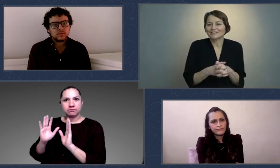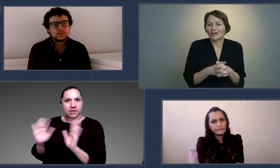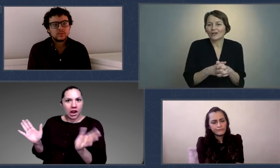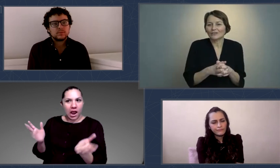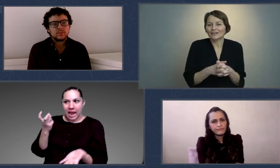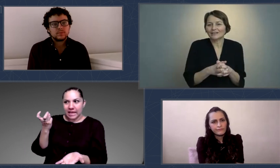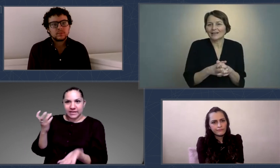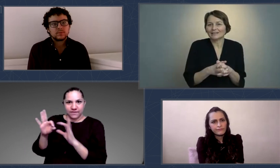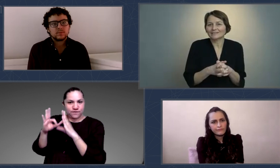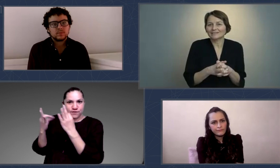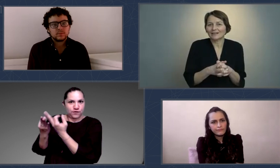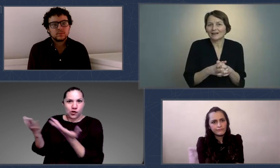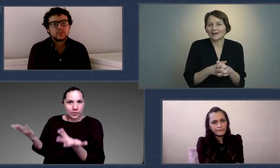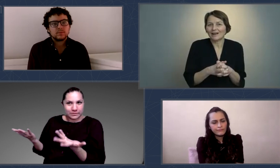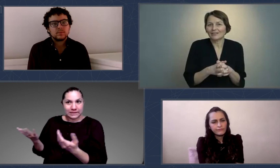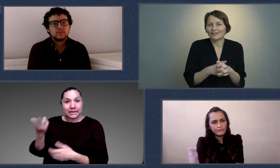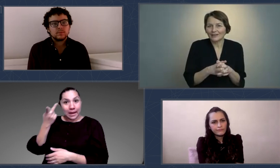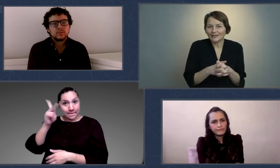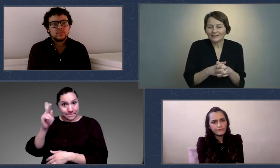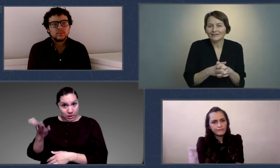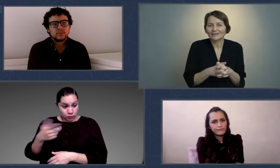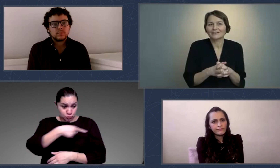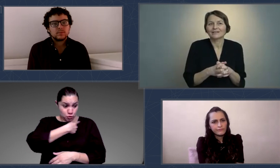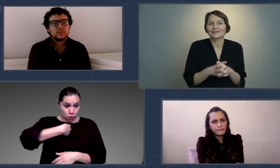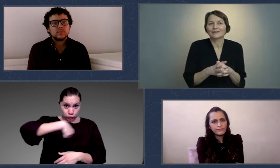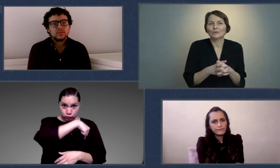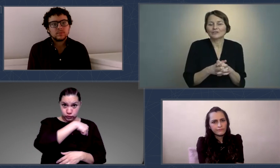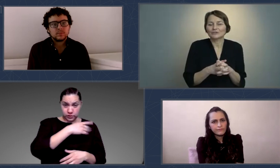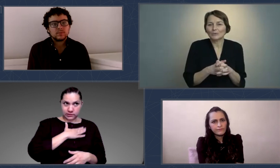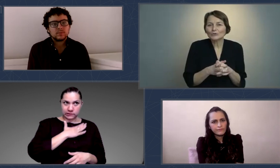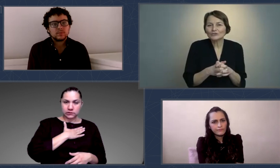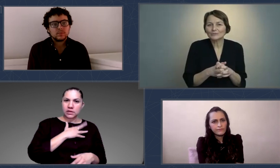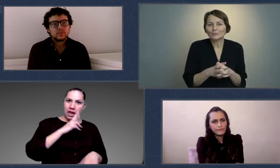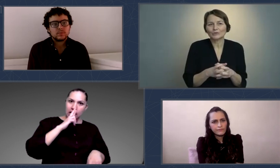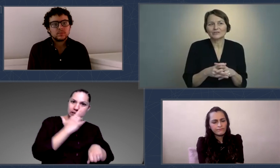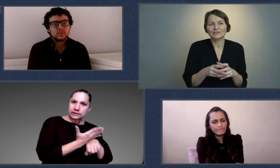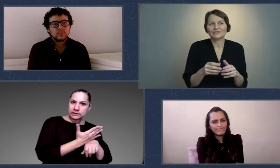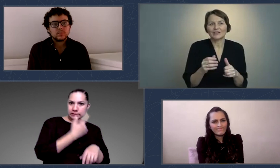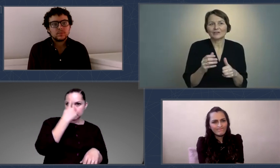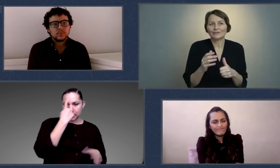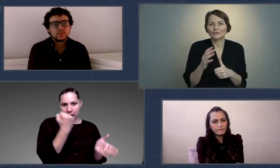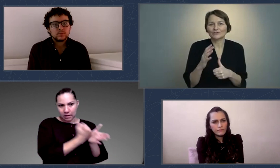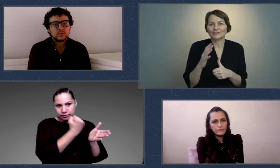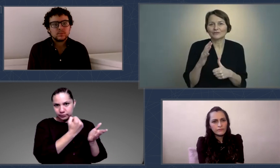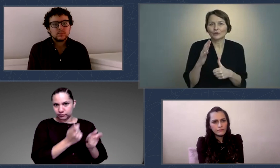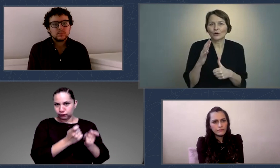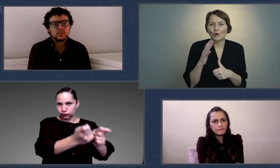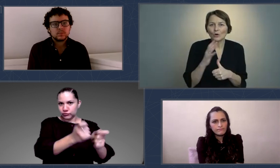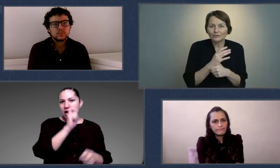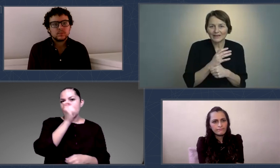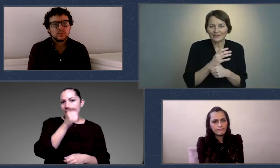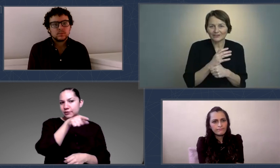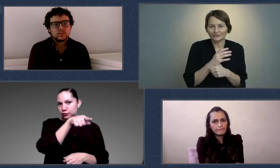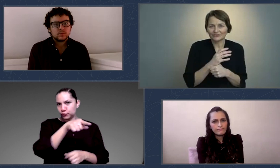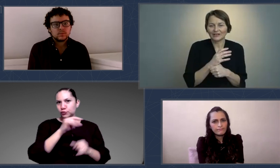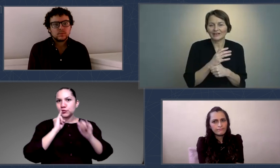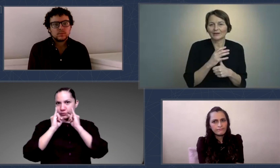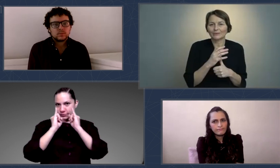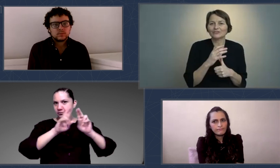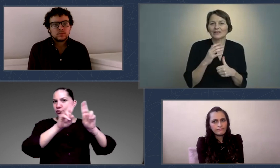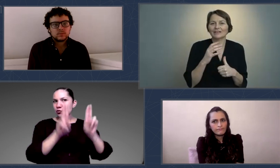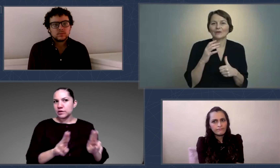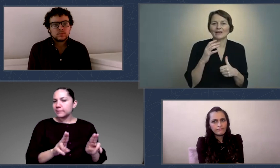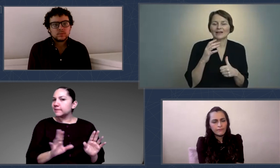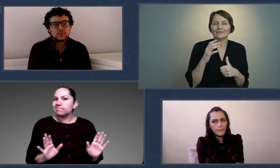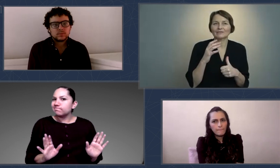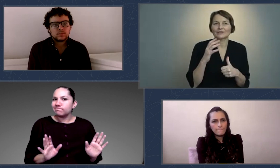a acreditar a las personas en señas internacionales a nivel nacional, como el ejemplo México, no